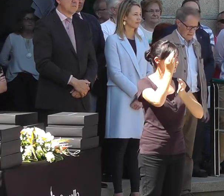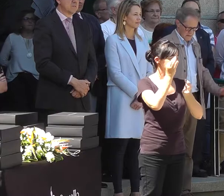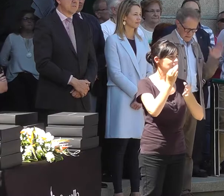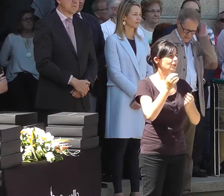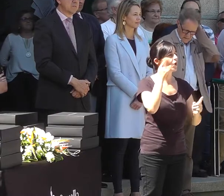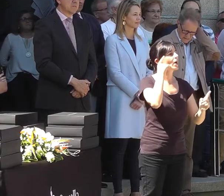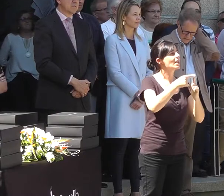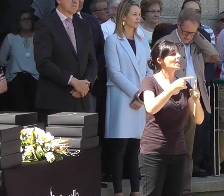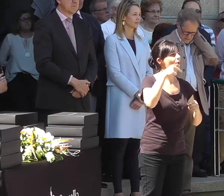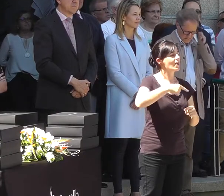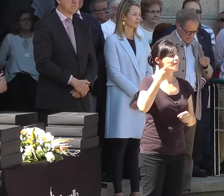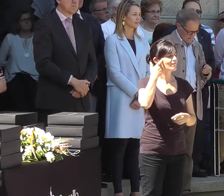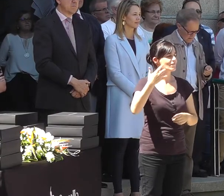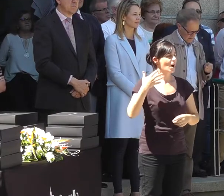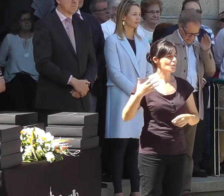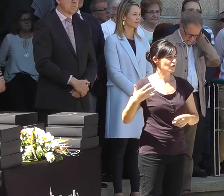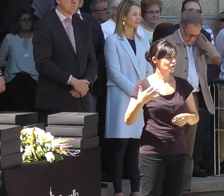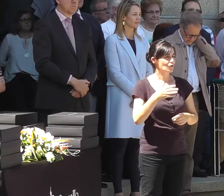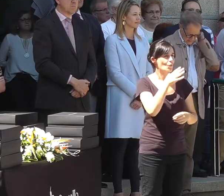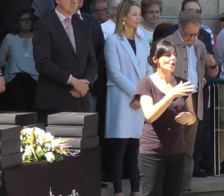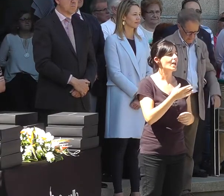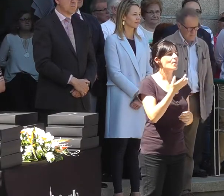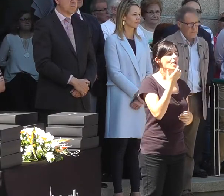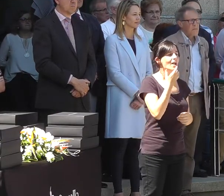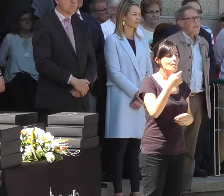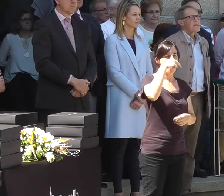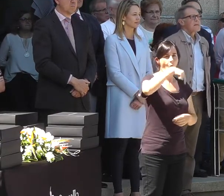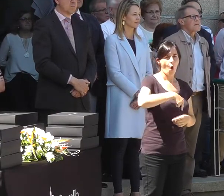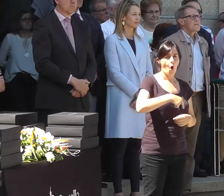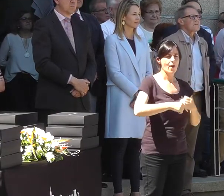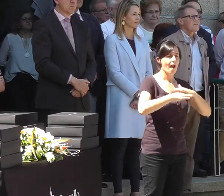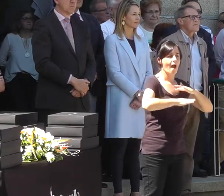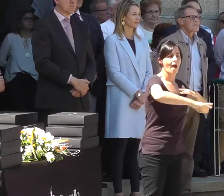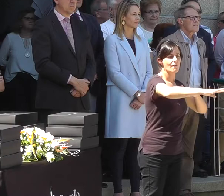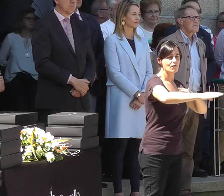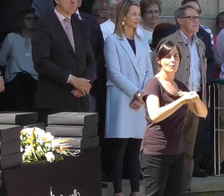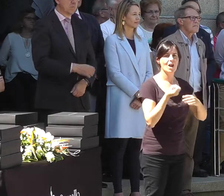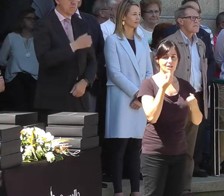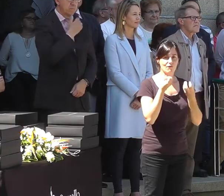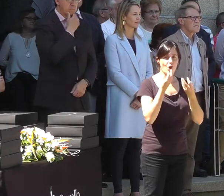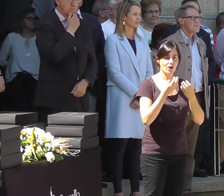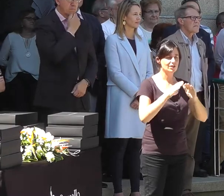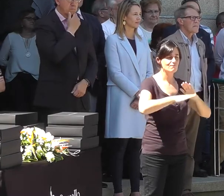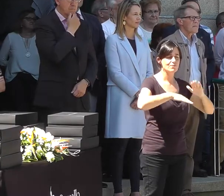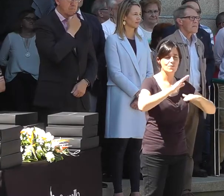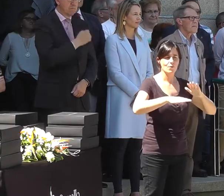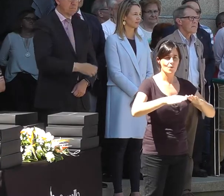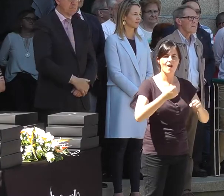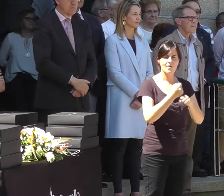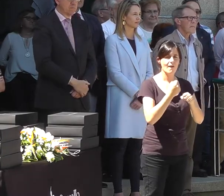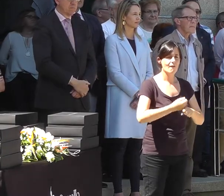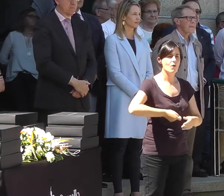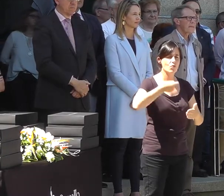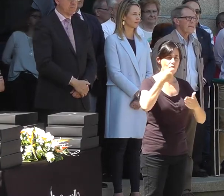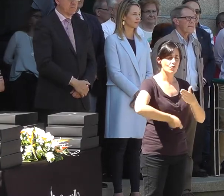ate un traballo miúdo dos pétalos que adornarán as nosas rúas nestes vindeiros días. Redondela